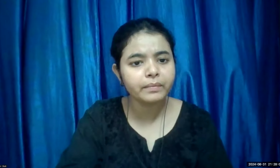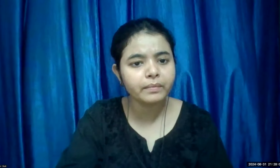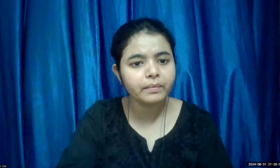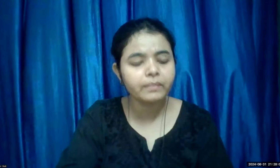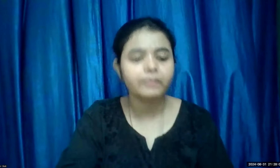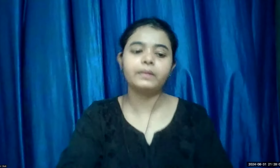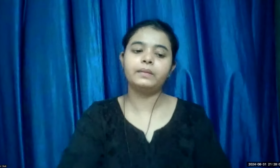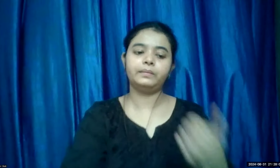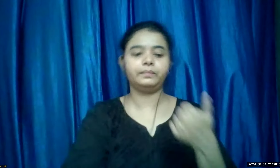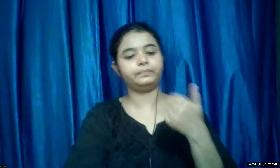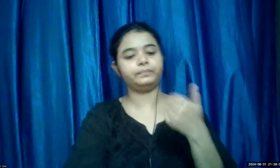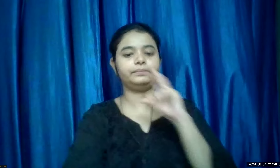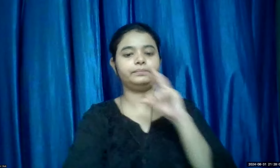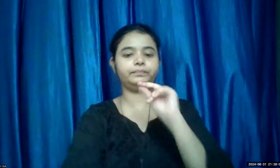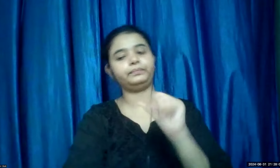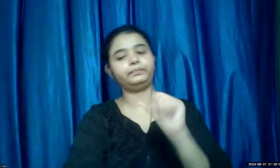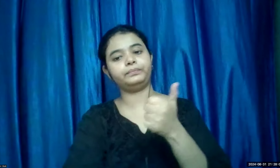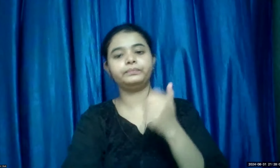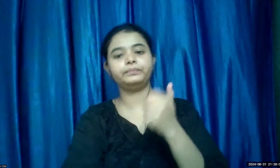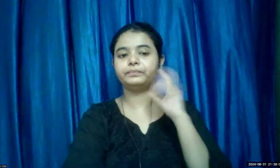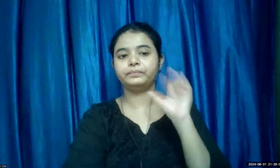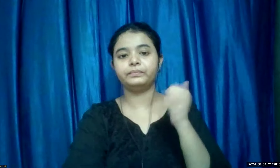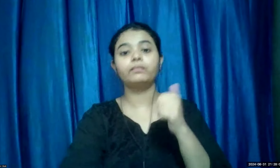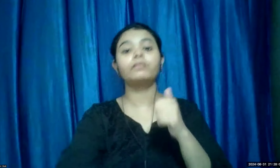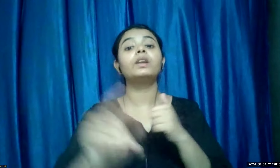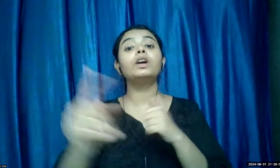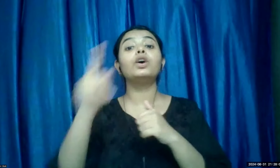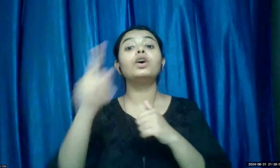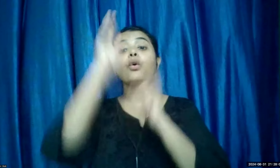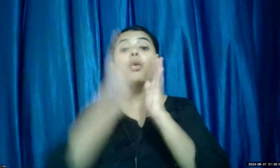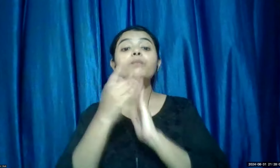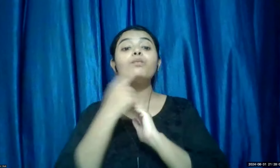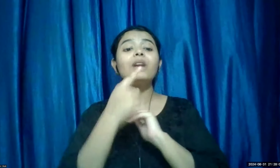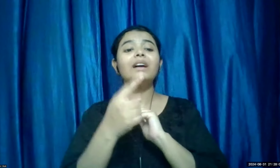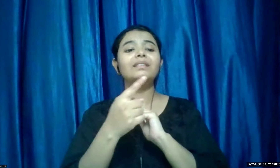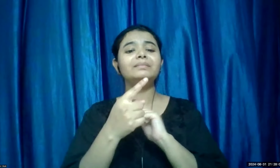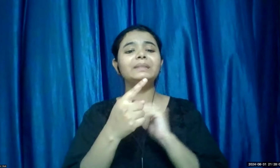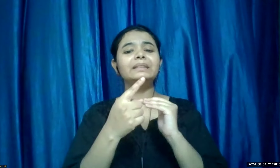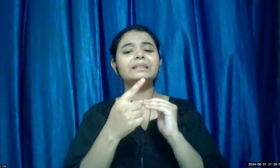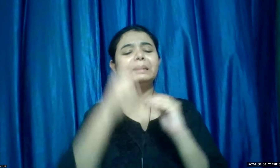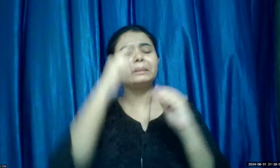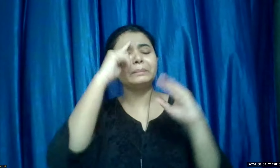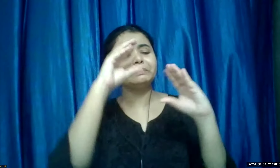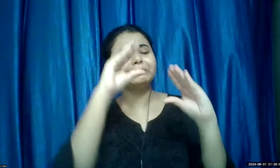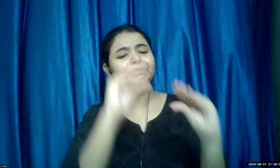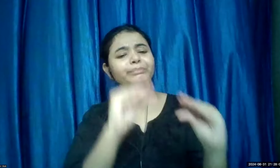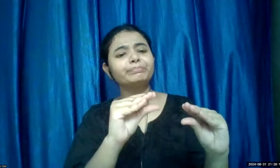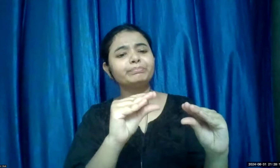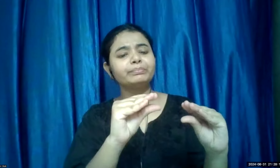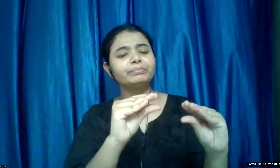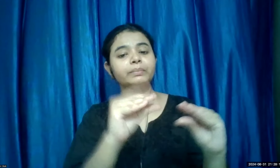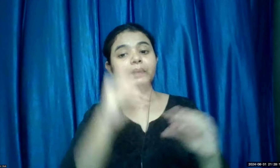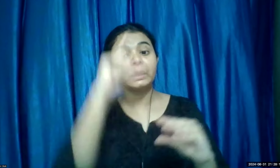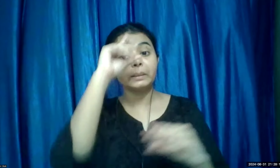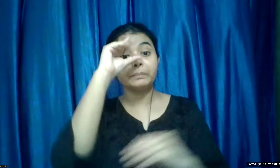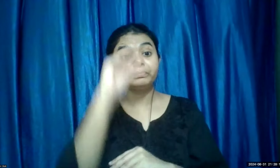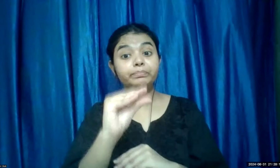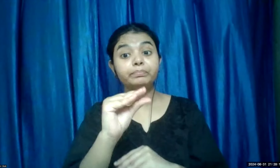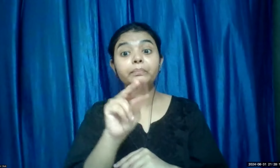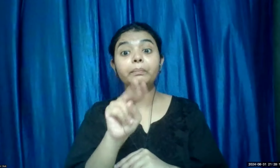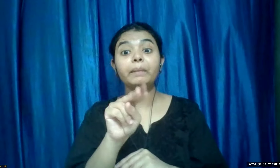तो भगवान बता रहे हैं, भगवान किस अज्ञान की बात कर रहे हैं, भगवान उस अज्ञान की बात कर रहे हैं जिसमें मनुष्य क्या समझता है, अपने आप